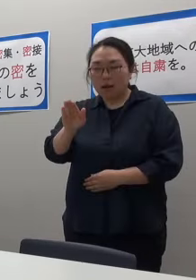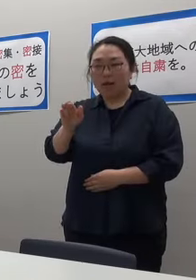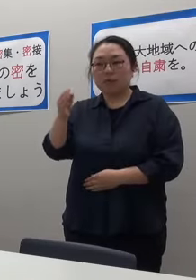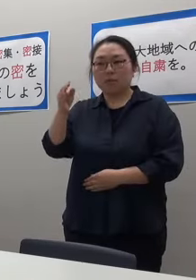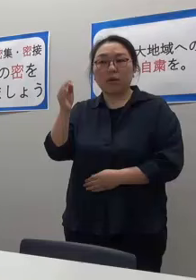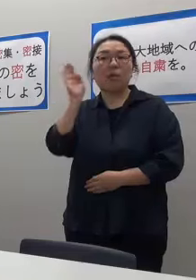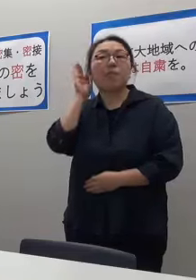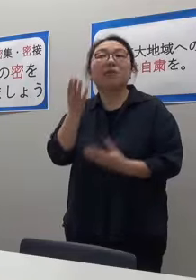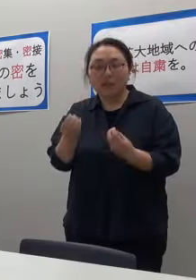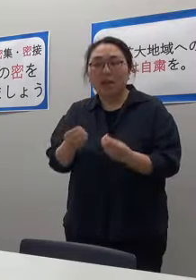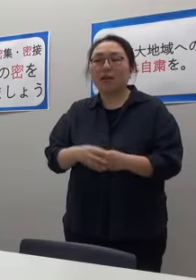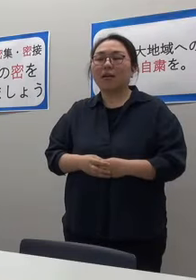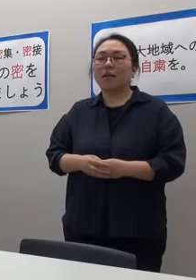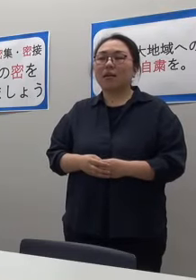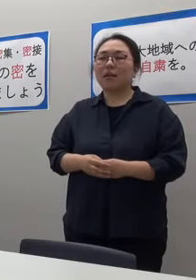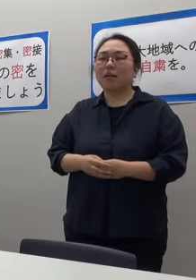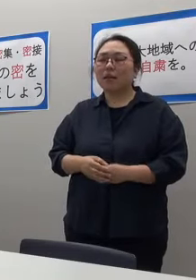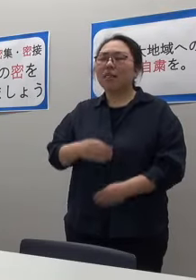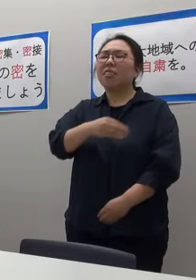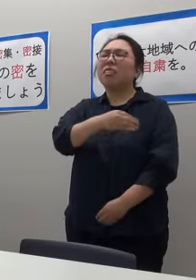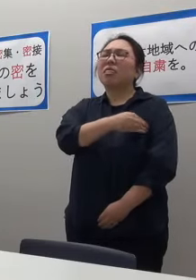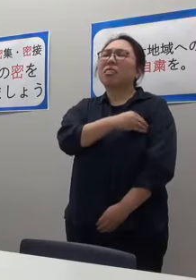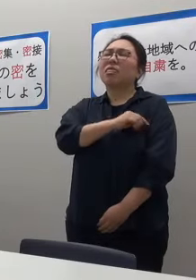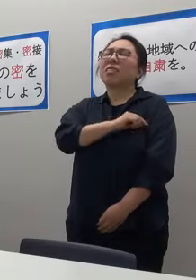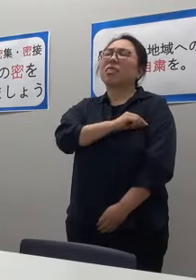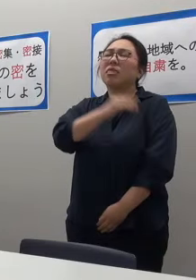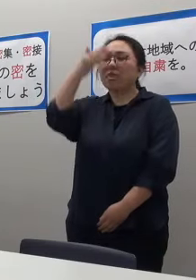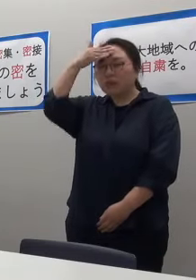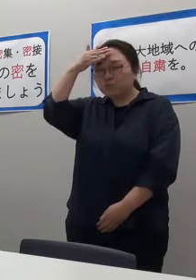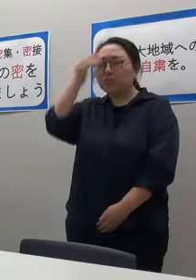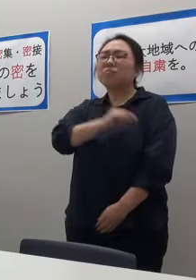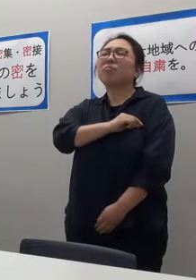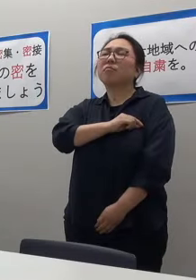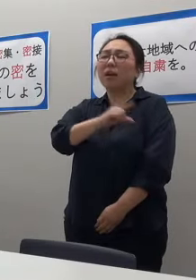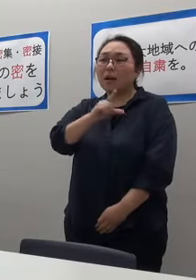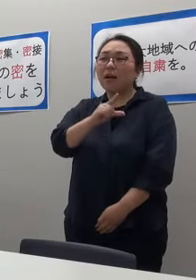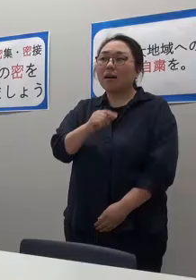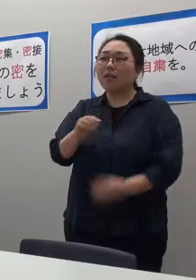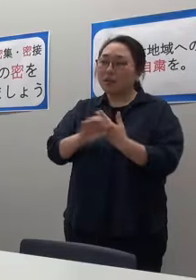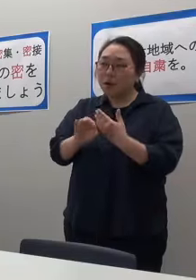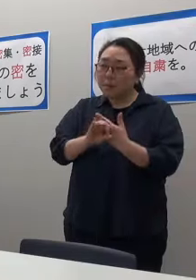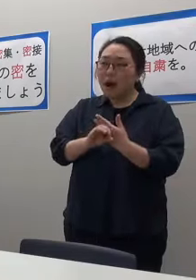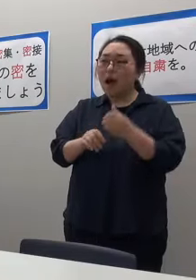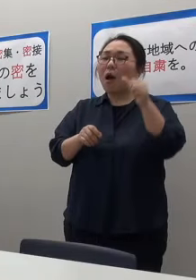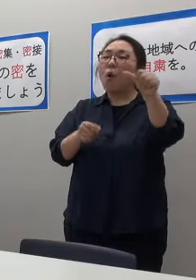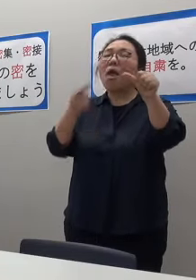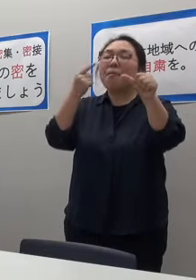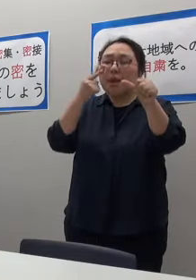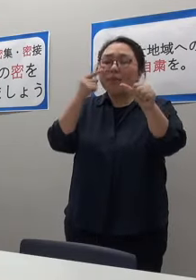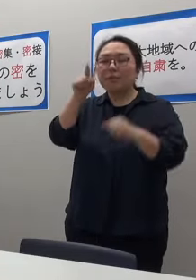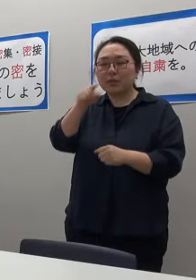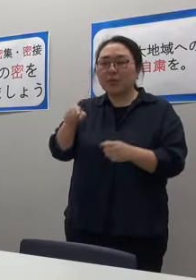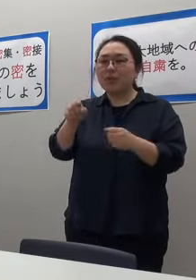ど、結構その一応熱症状として、まあ、例えば5例目の男性 37.7 度出ていたりとか、4